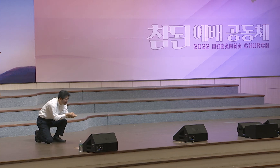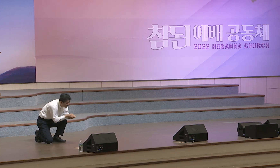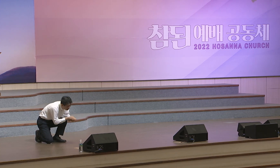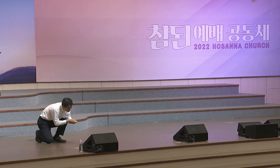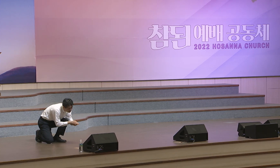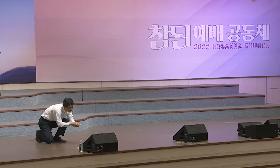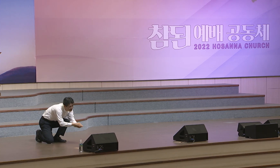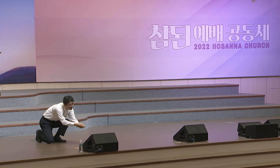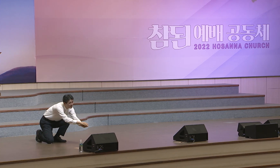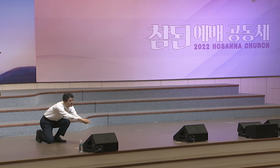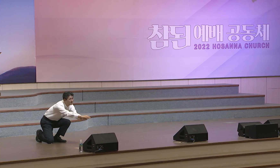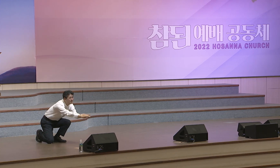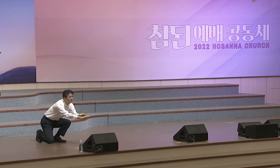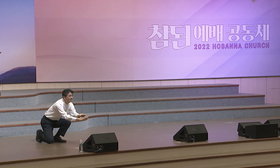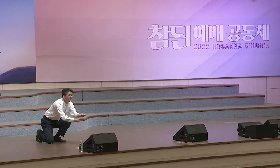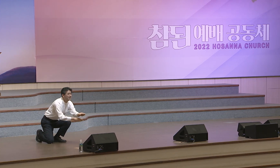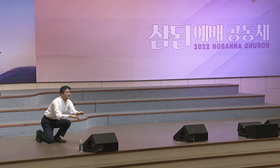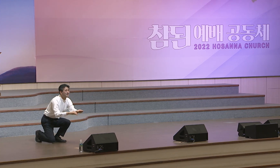덮고 강가에 띄우며